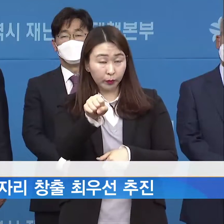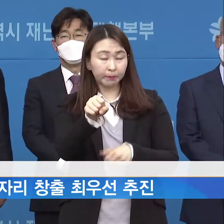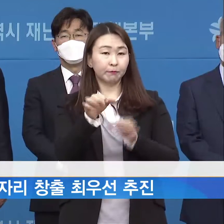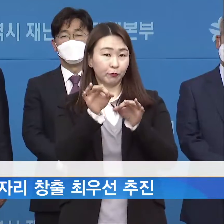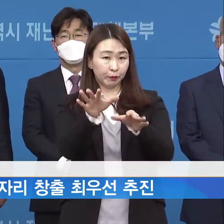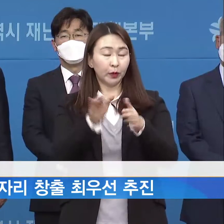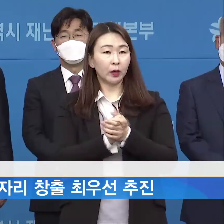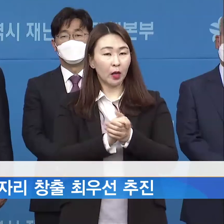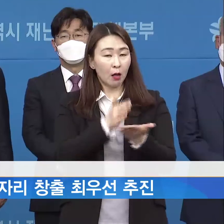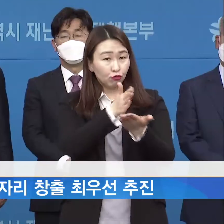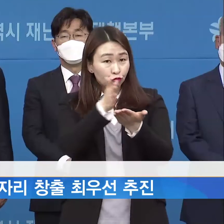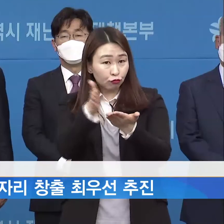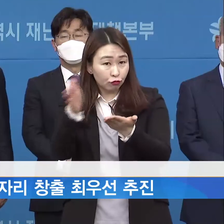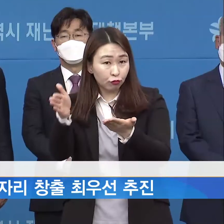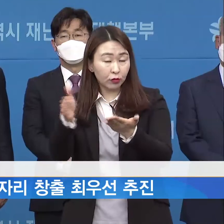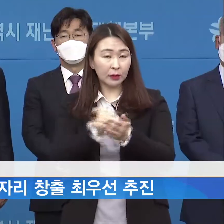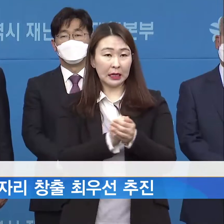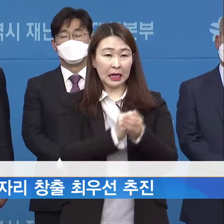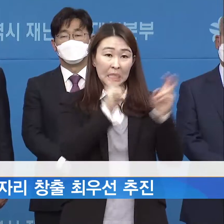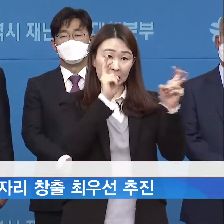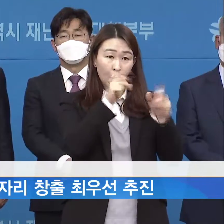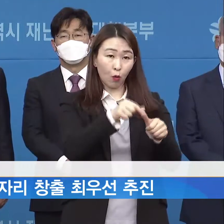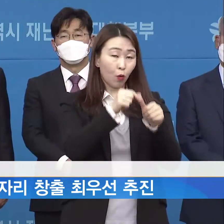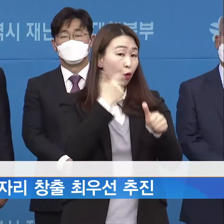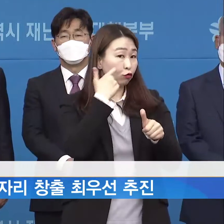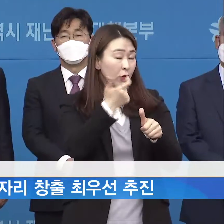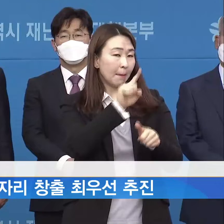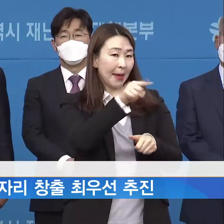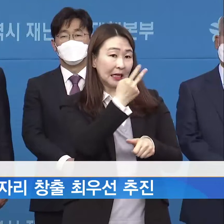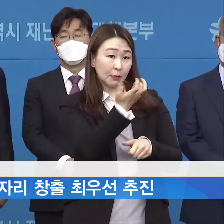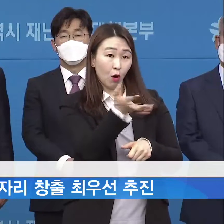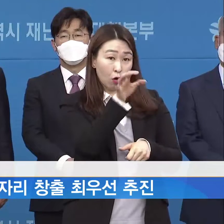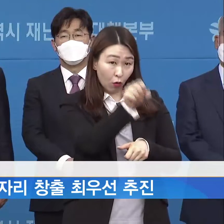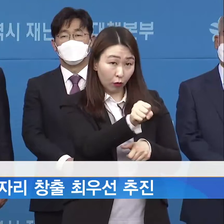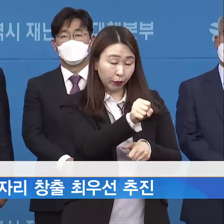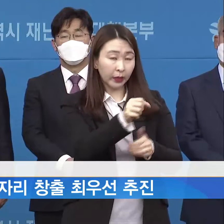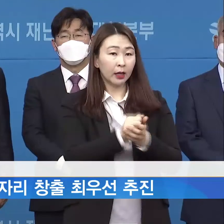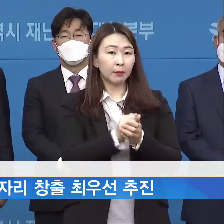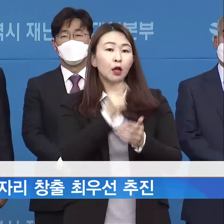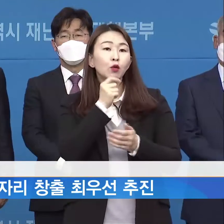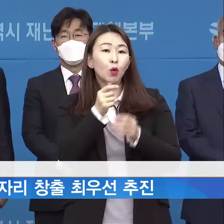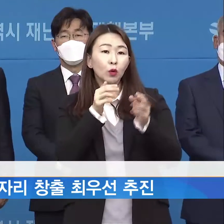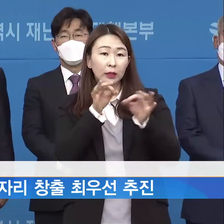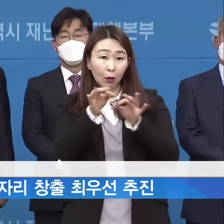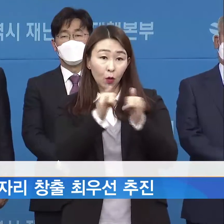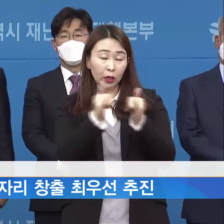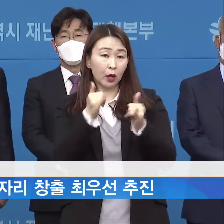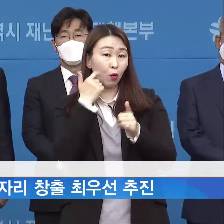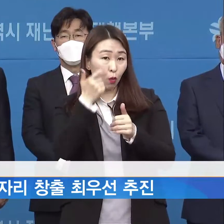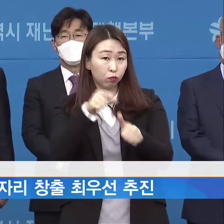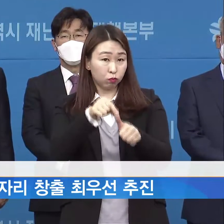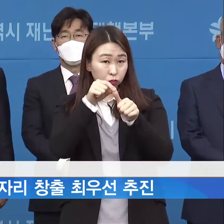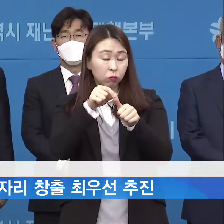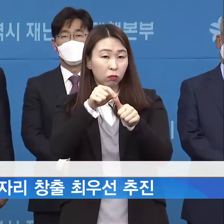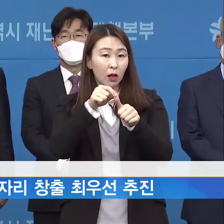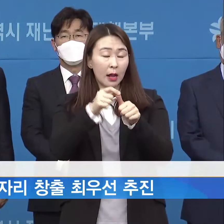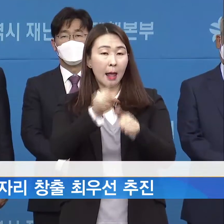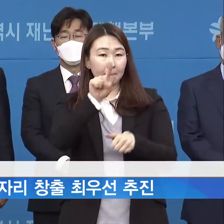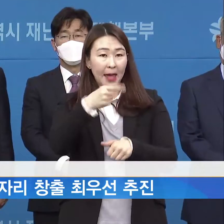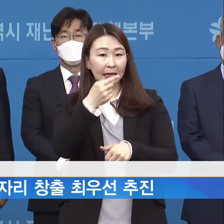원이며, 분야별로는 기업 고용 유지에 120억 원, 소상공인 고용 유지 및